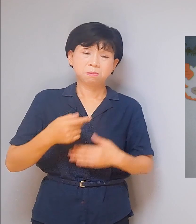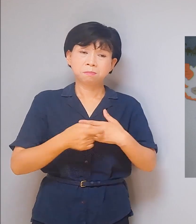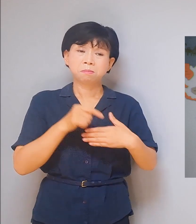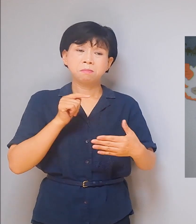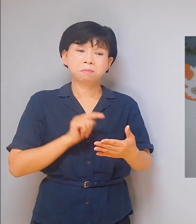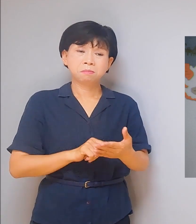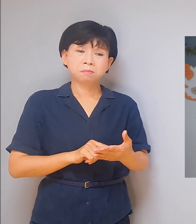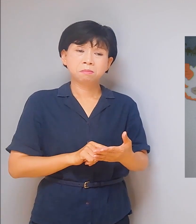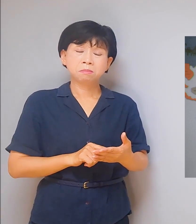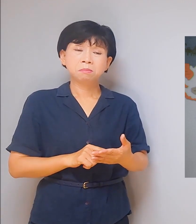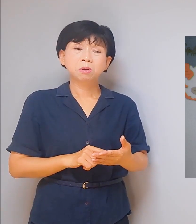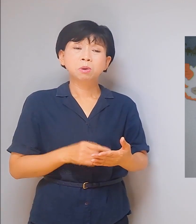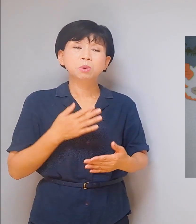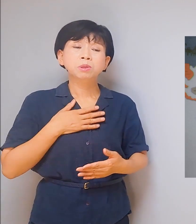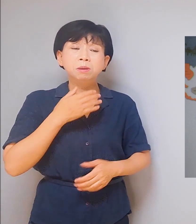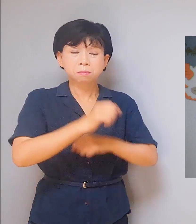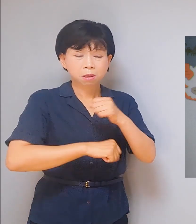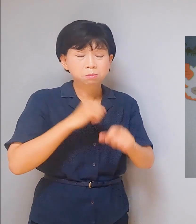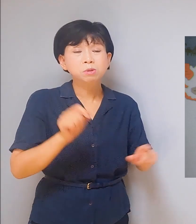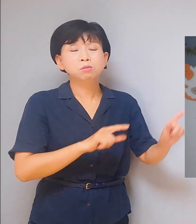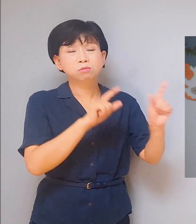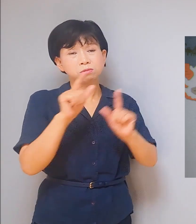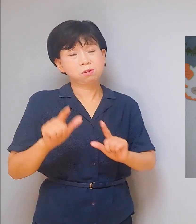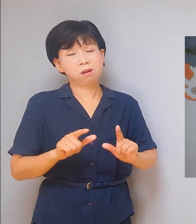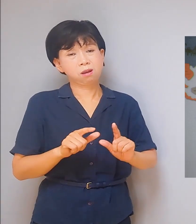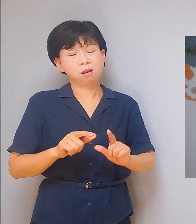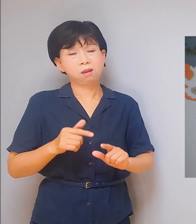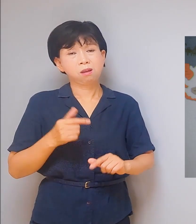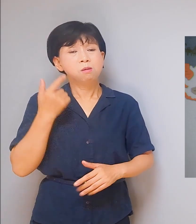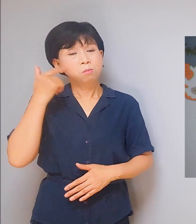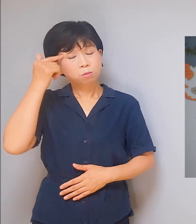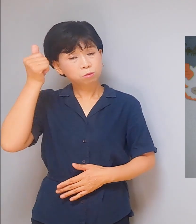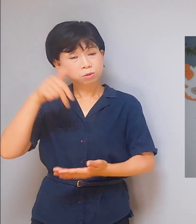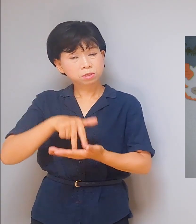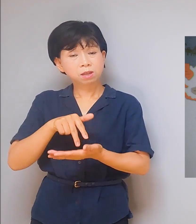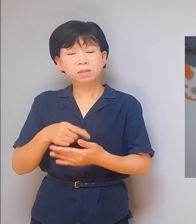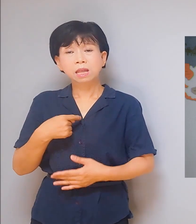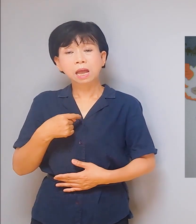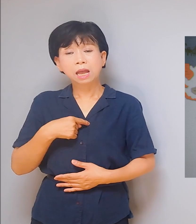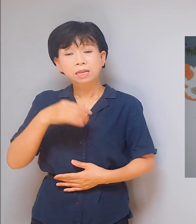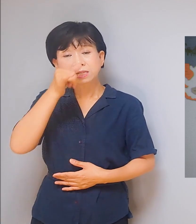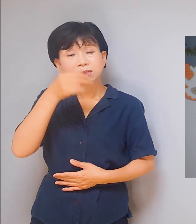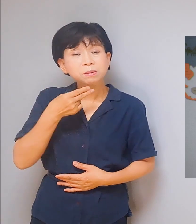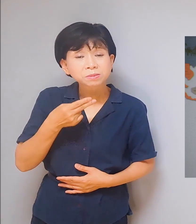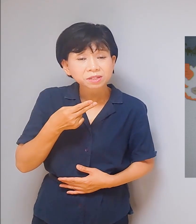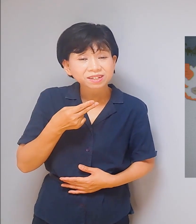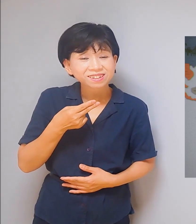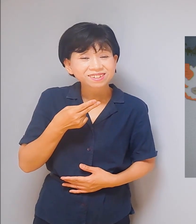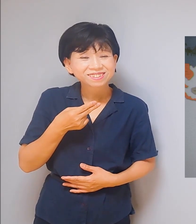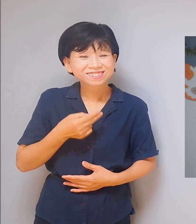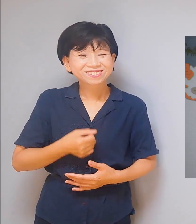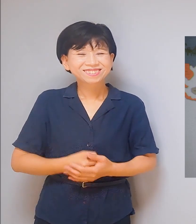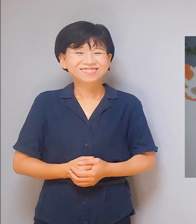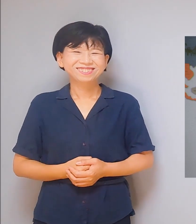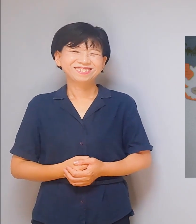마음대로 살아가는 모습이 목사인 저에게 있을까요? 없을까요? 에?